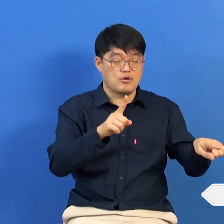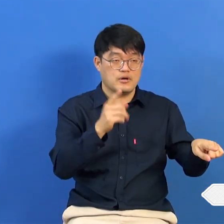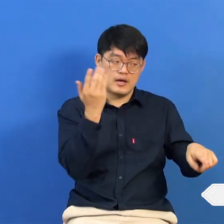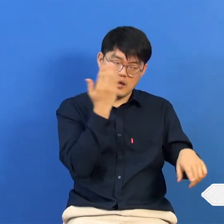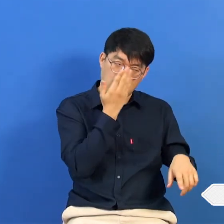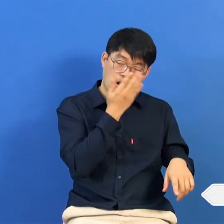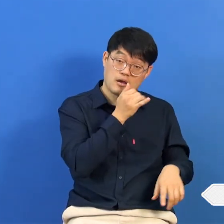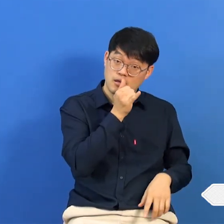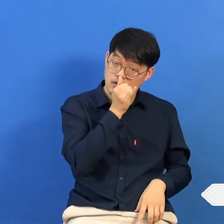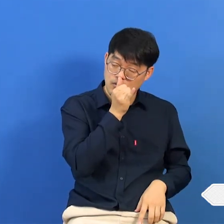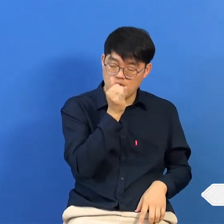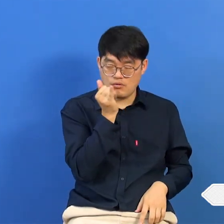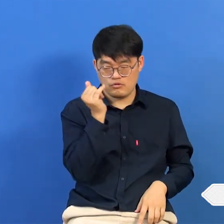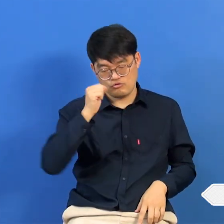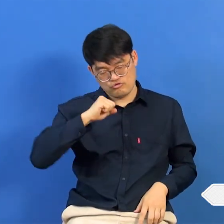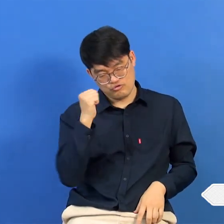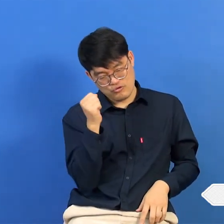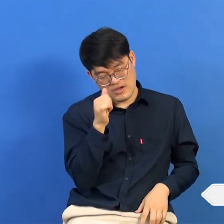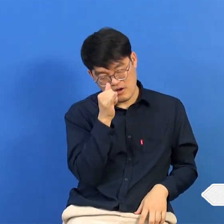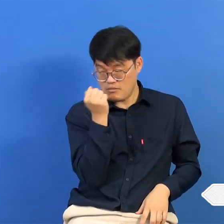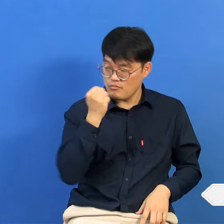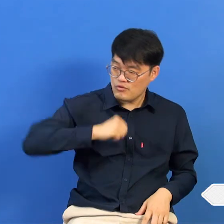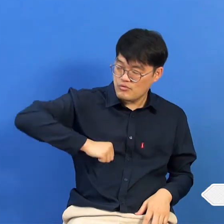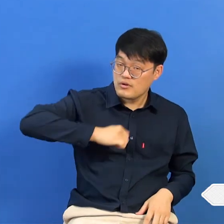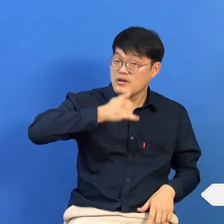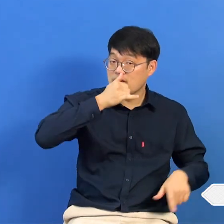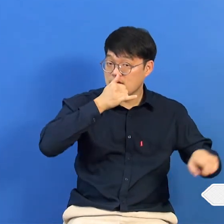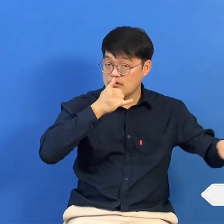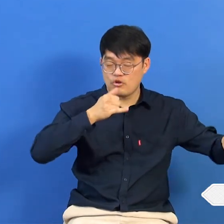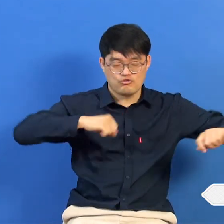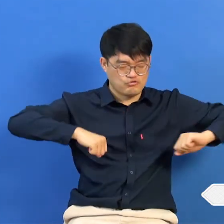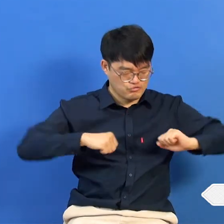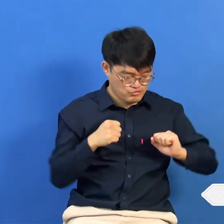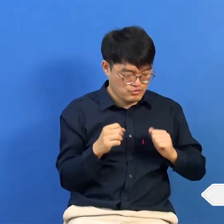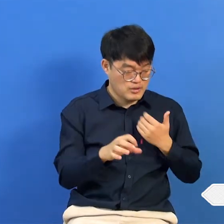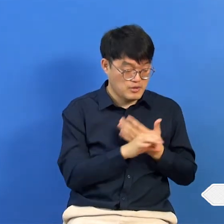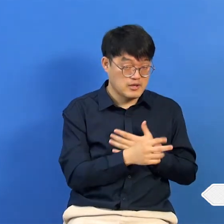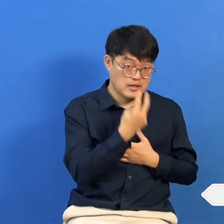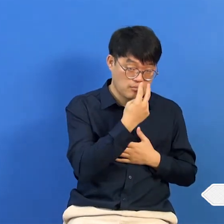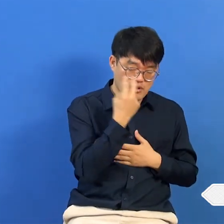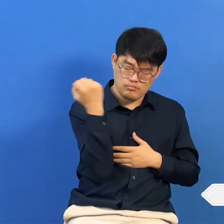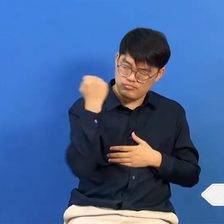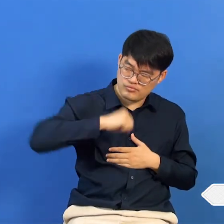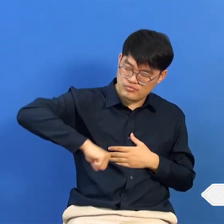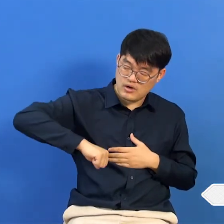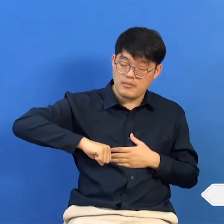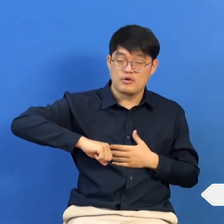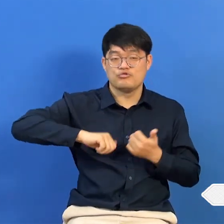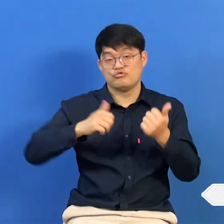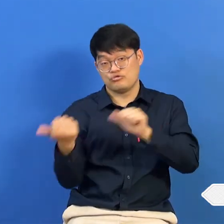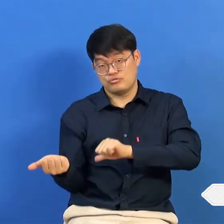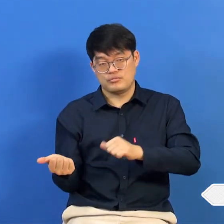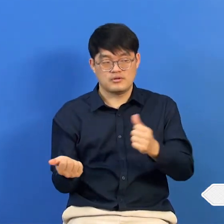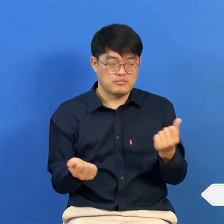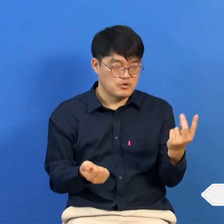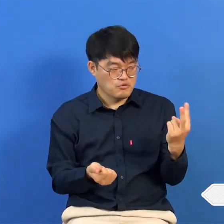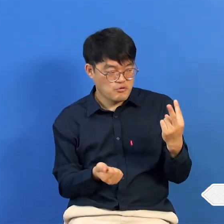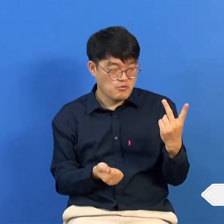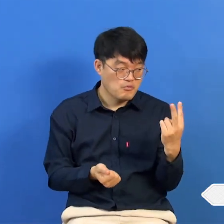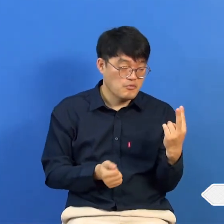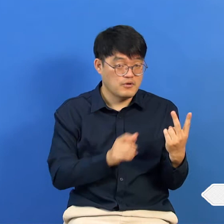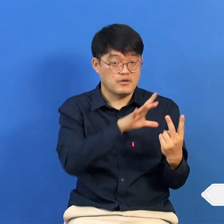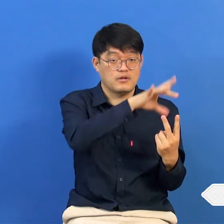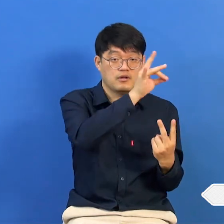있고 불순종할 수도 있었습니다. 순종하면 생명이고 불순종하면 죽음이고, 그렇게 이것도 할 수 있고 저것도 할 수